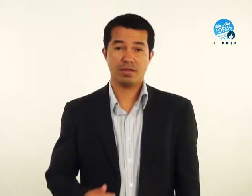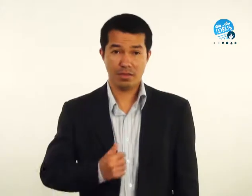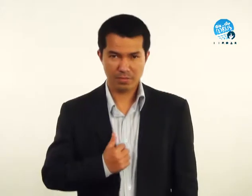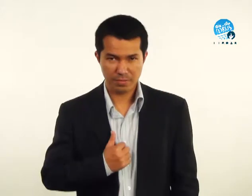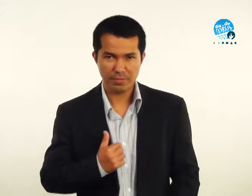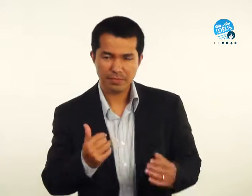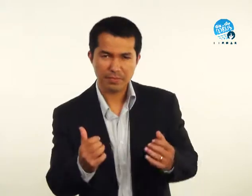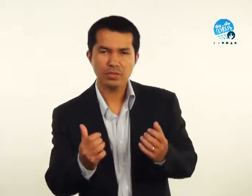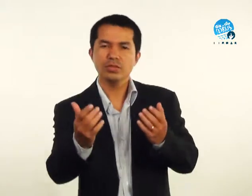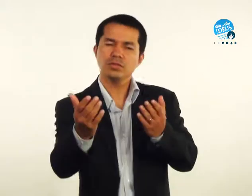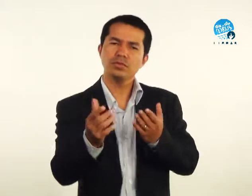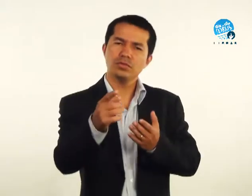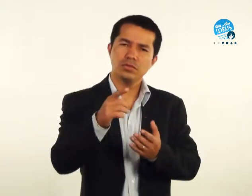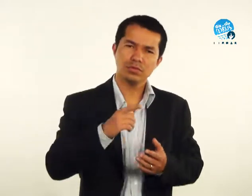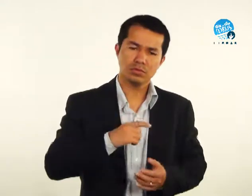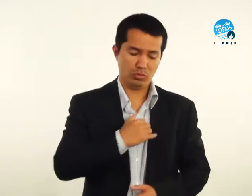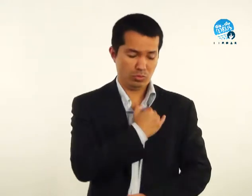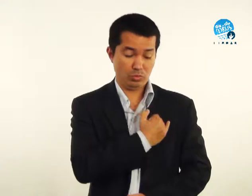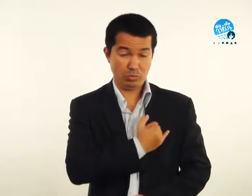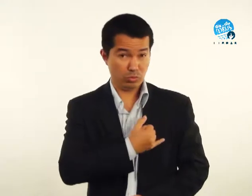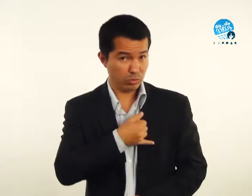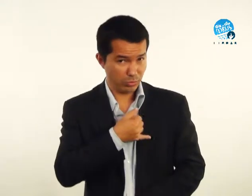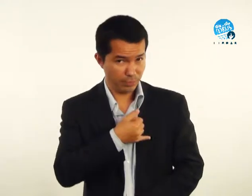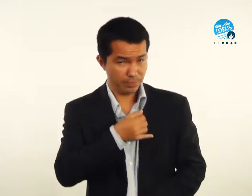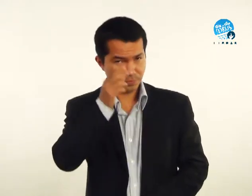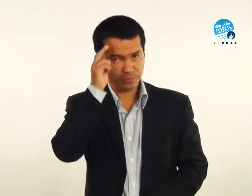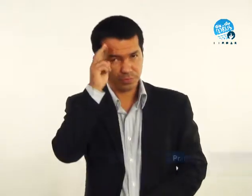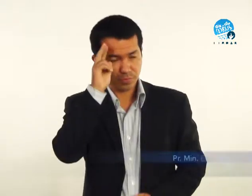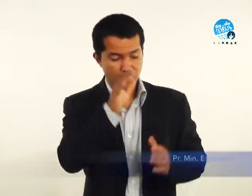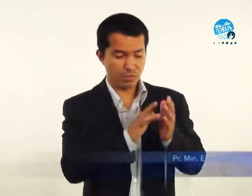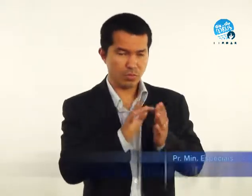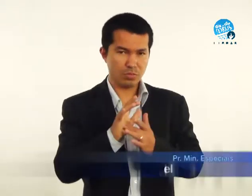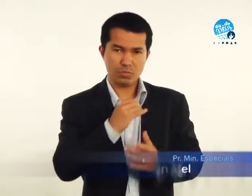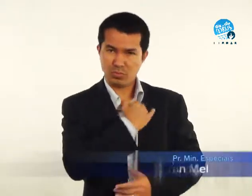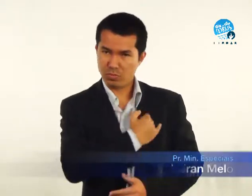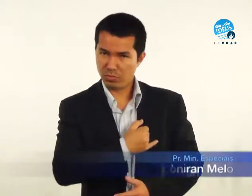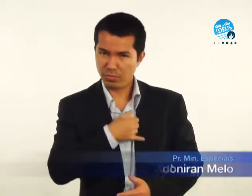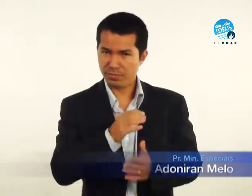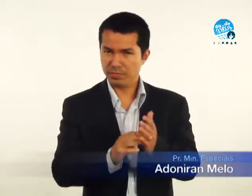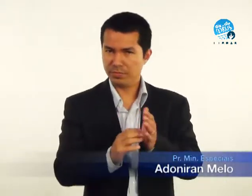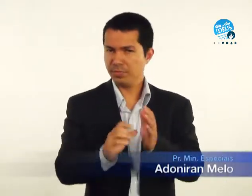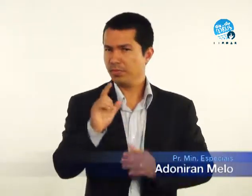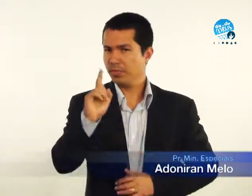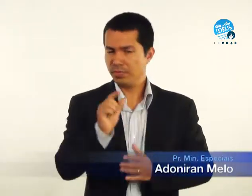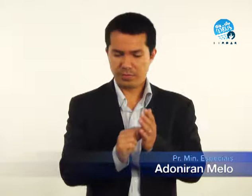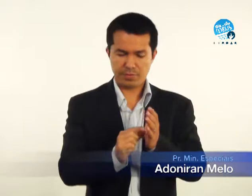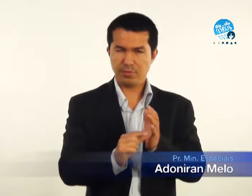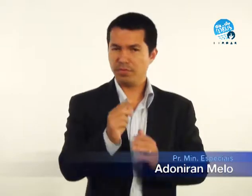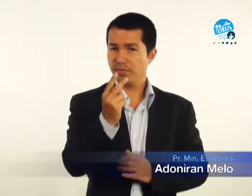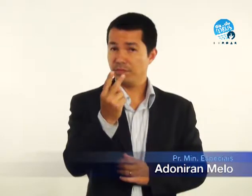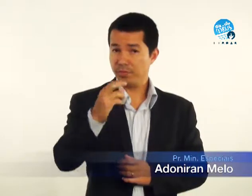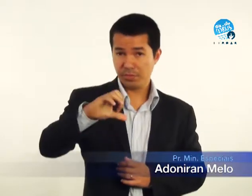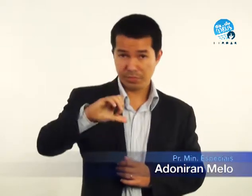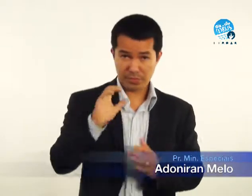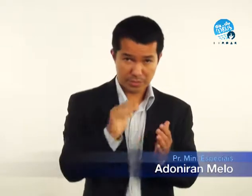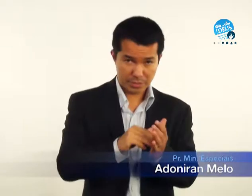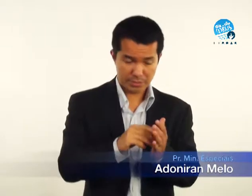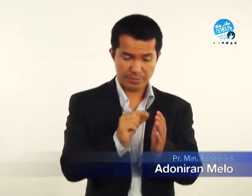Queria convidar você para abrir a sua Bíblia em João, Evangelho de João, capítulo 1, versículos 29 até